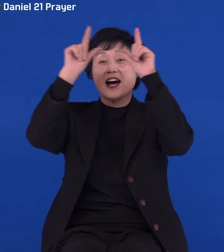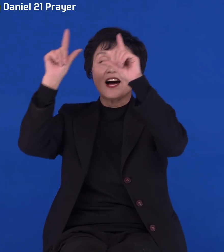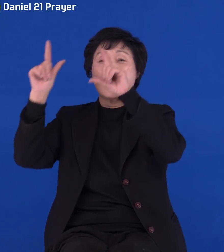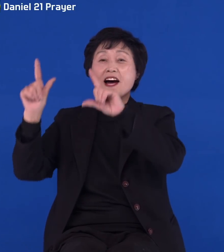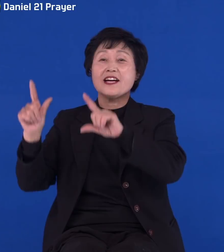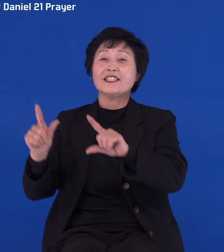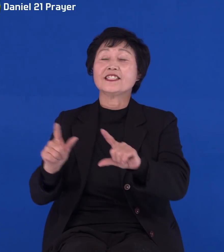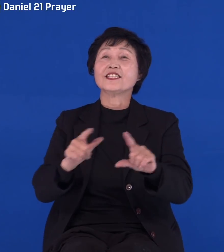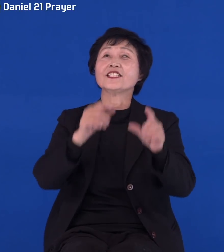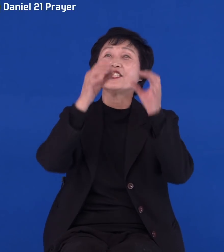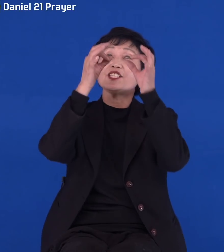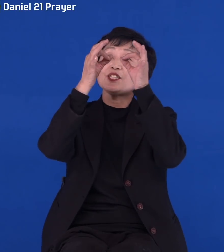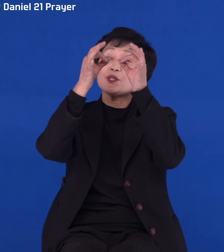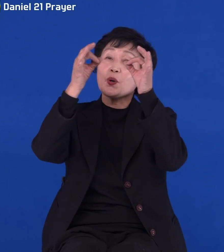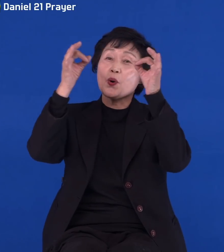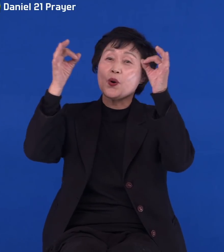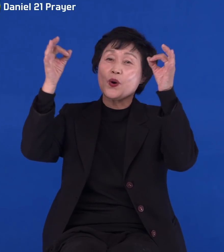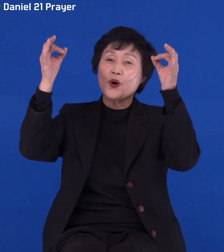사는